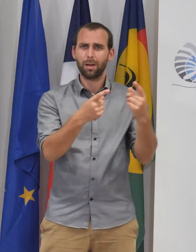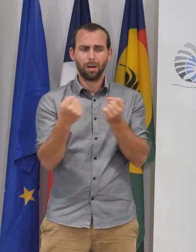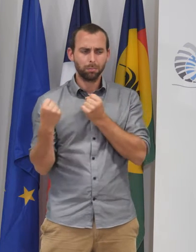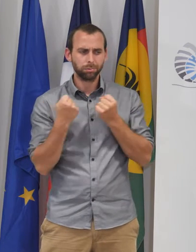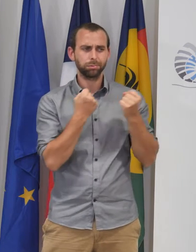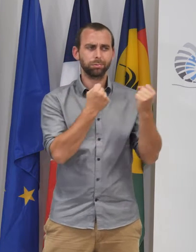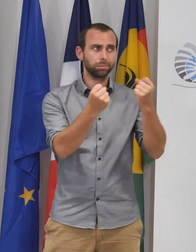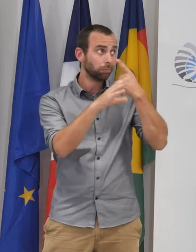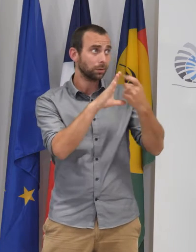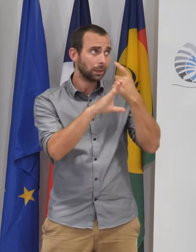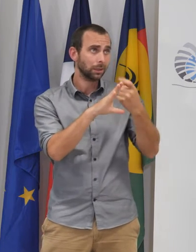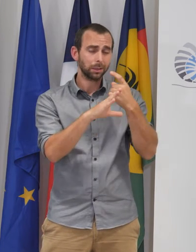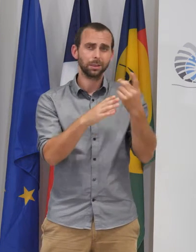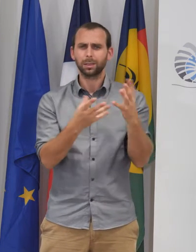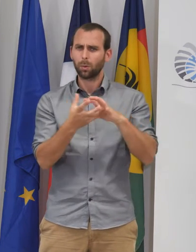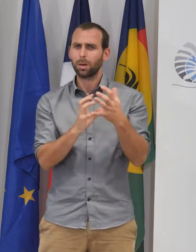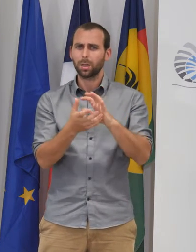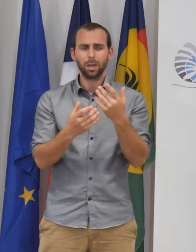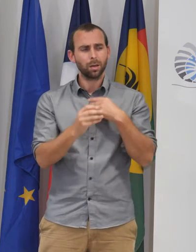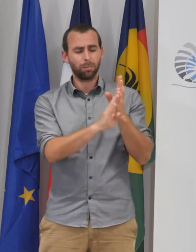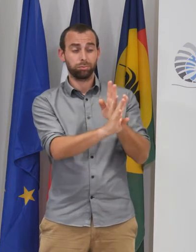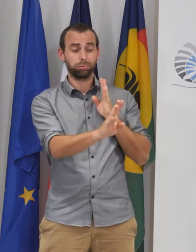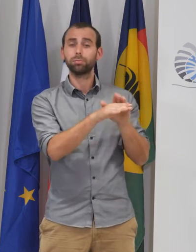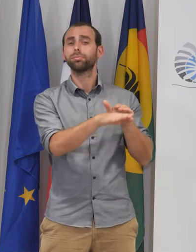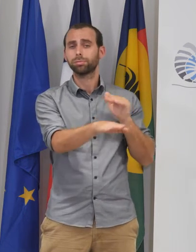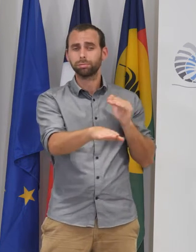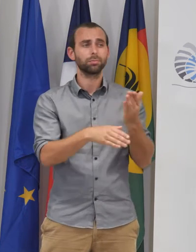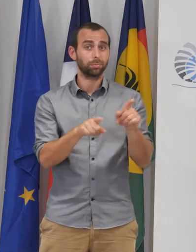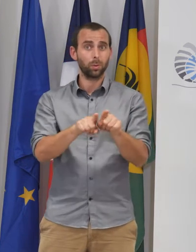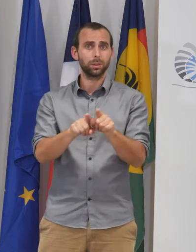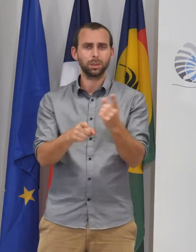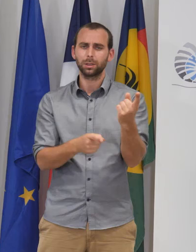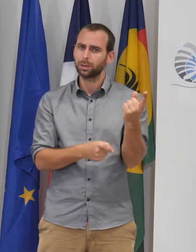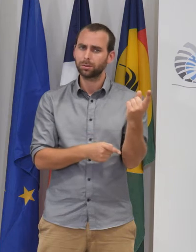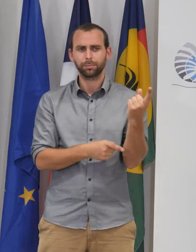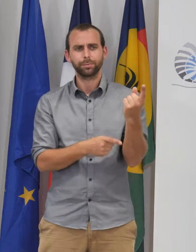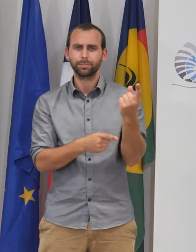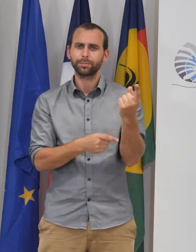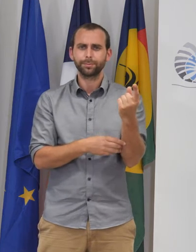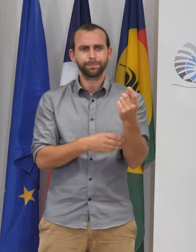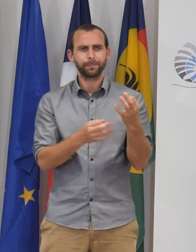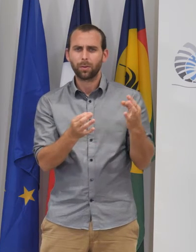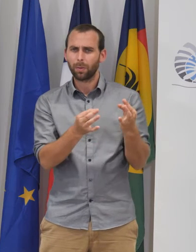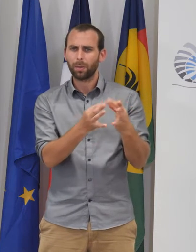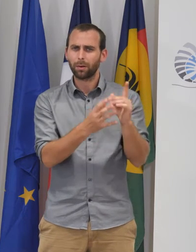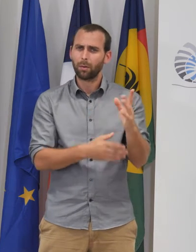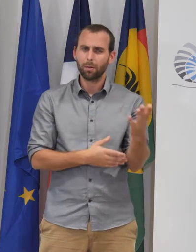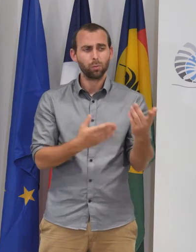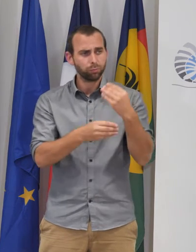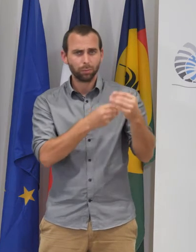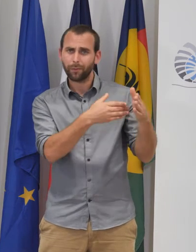qu'il y a beaucoup de monde et il y a des heures de fermeture. On sait que la Calédonie a une capacité de 800 tests PCR par jour. Les assises de la